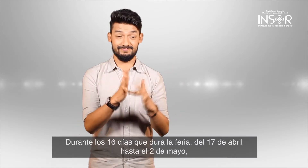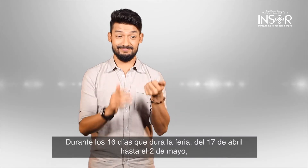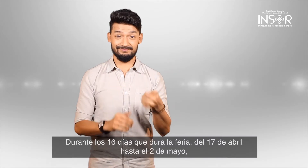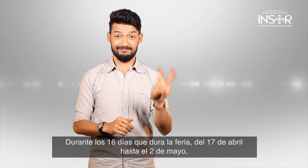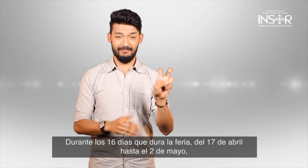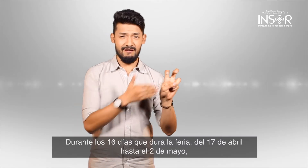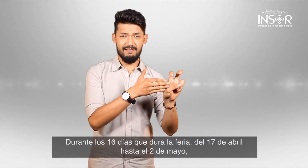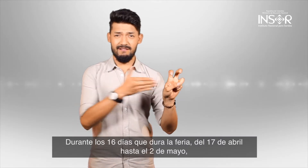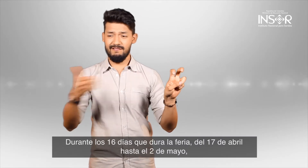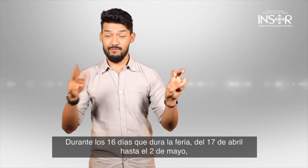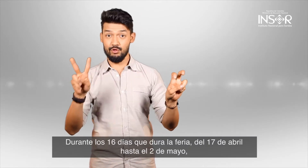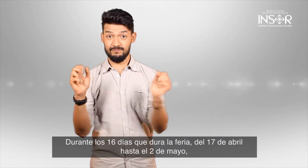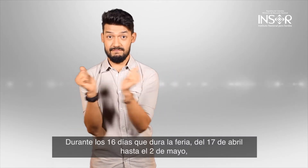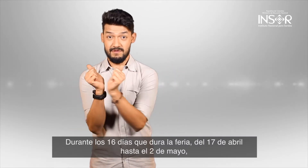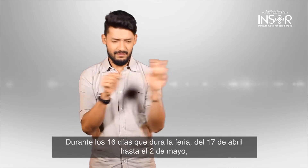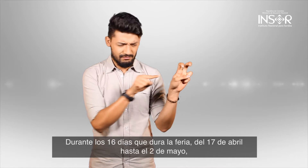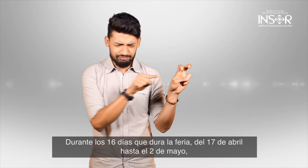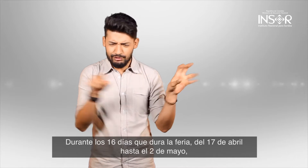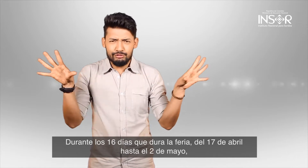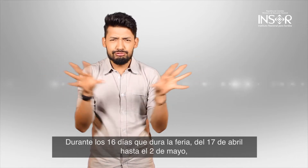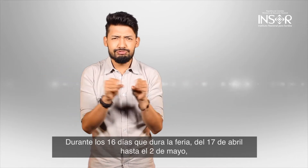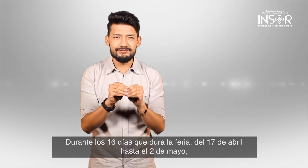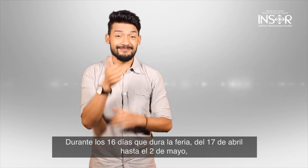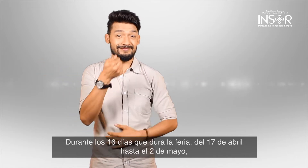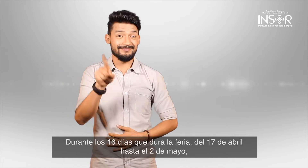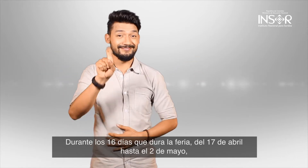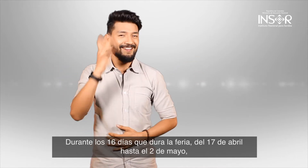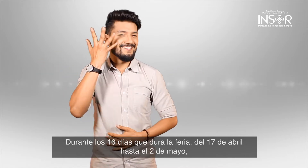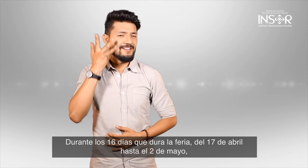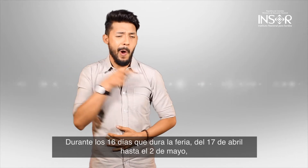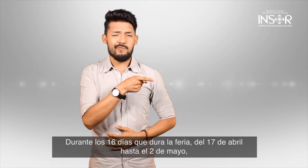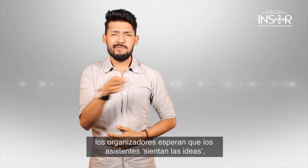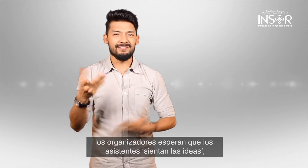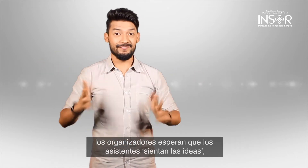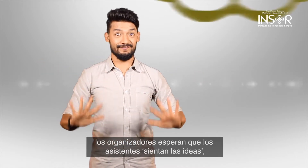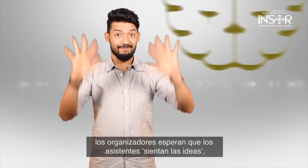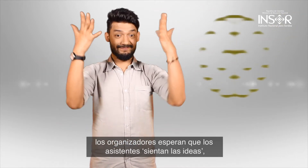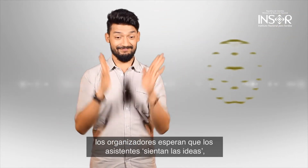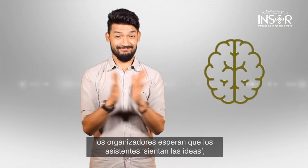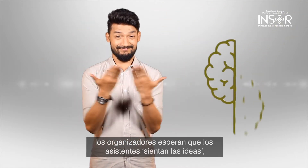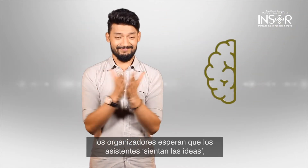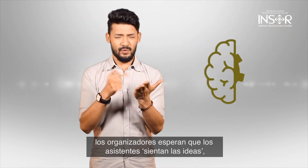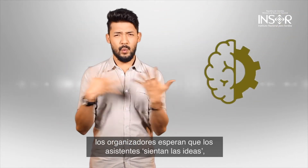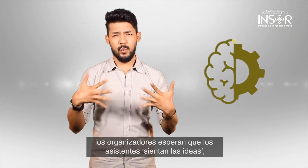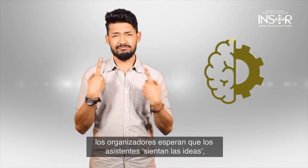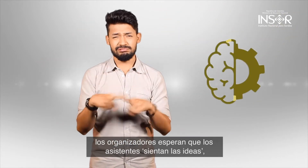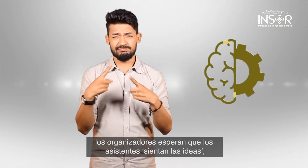Durante los 16 días que dura la Feria, del 17 de abril al 2 de mayo, los organizadores esperan que los asistentes sientan las